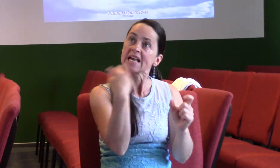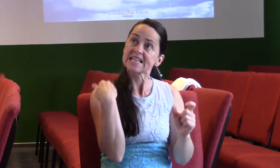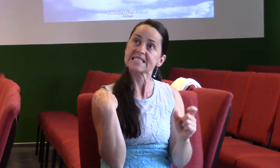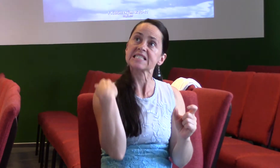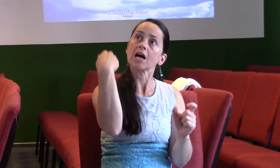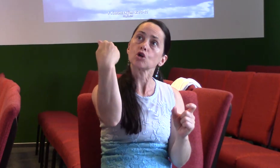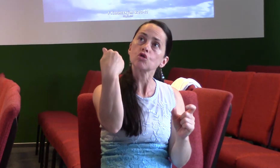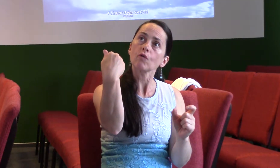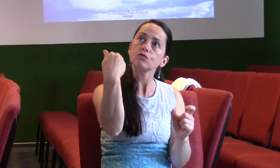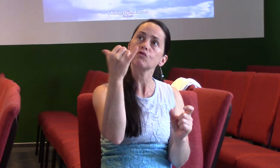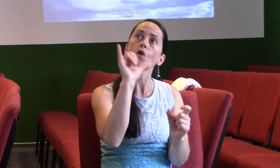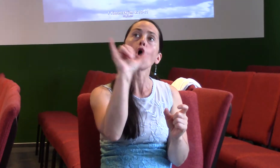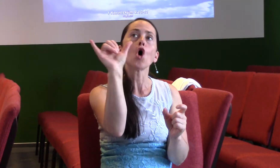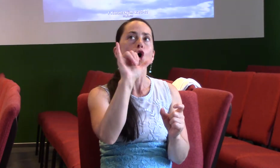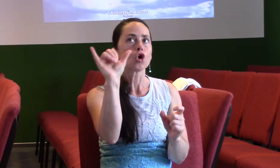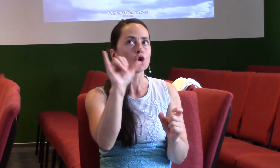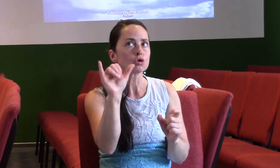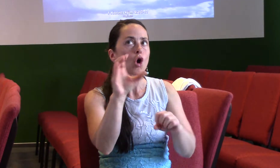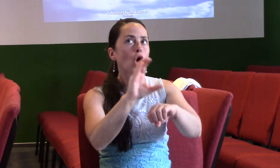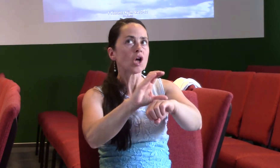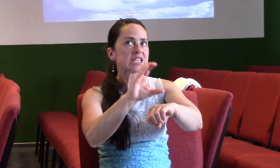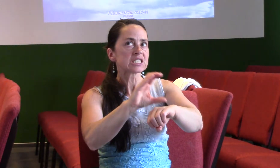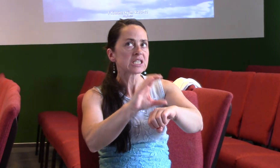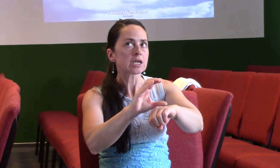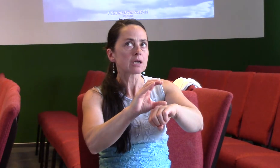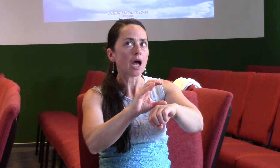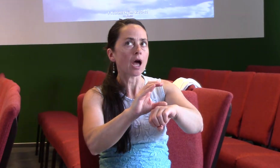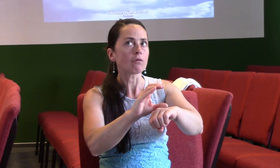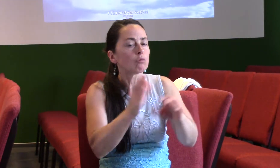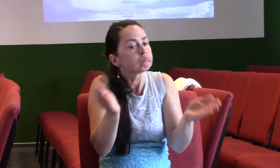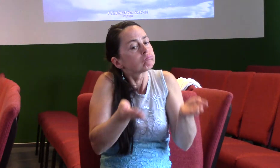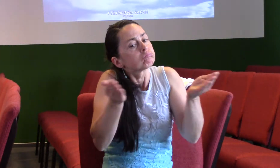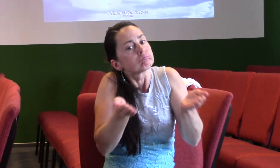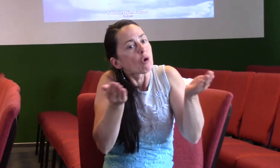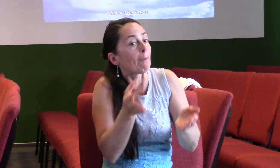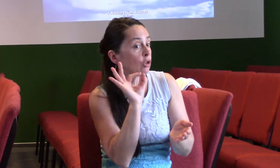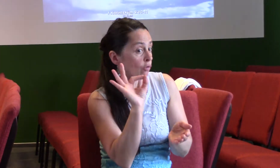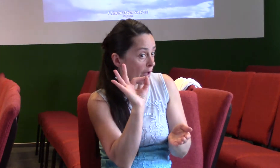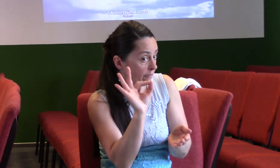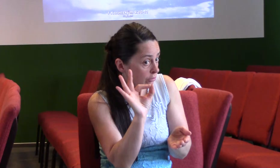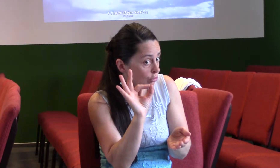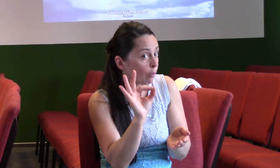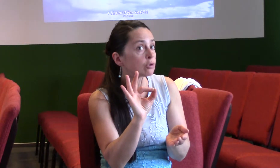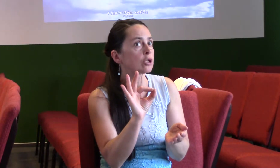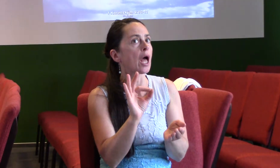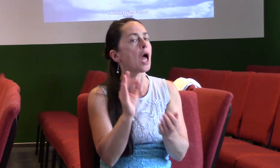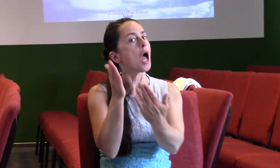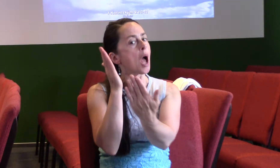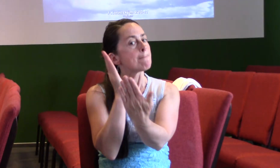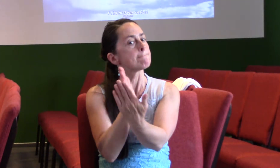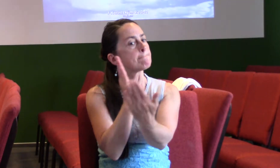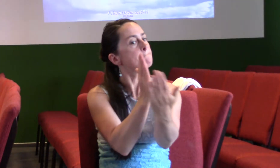zaslouží dvojnásobné uznání. Zvláště tí, kdo mají namahavou službu kázání a vyučování.